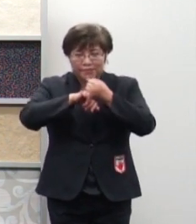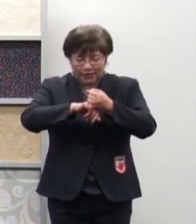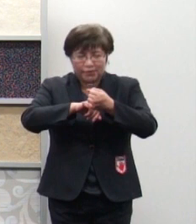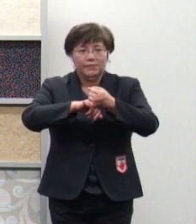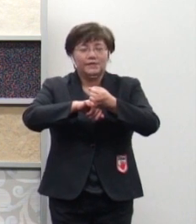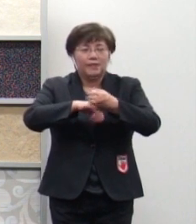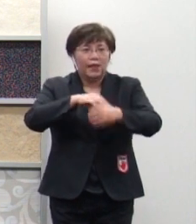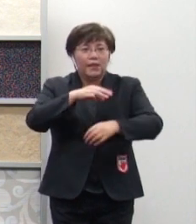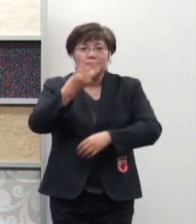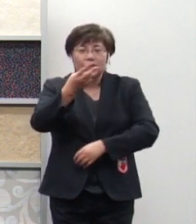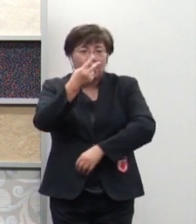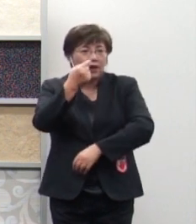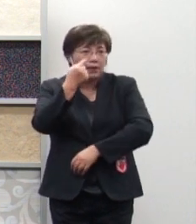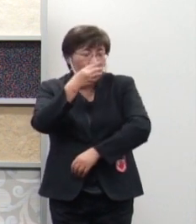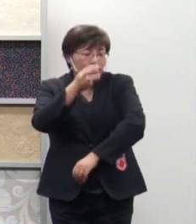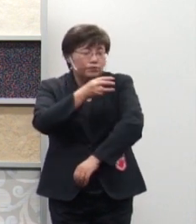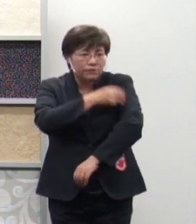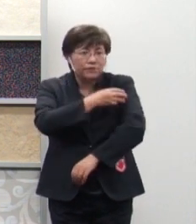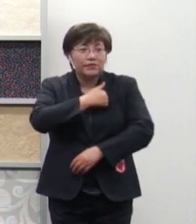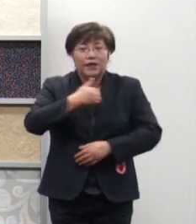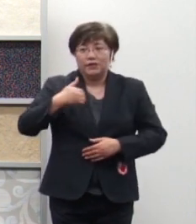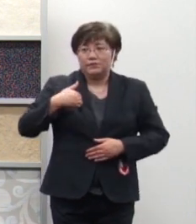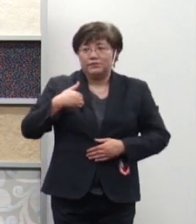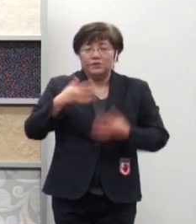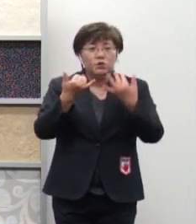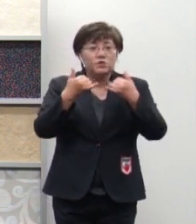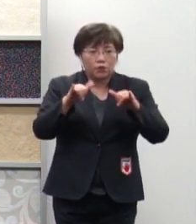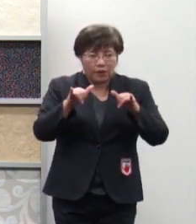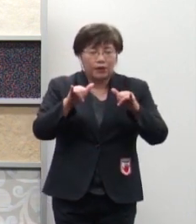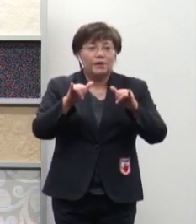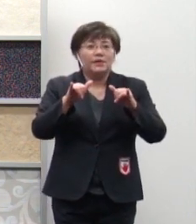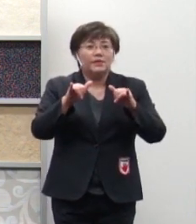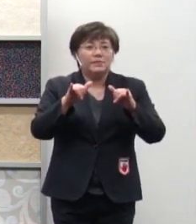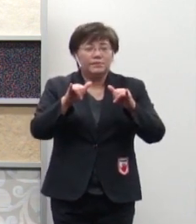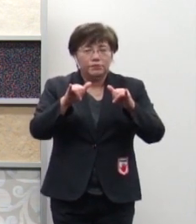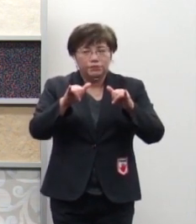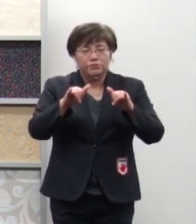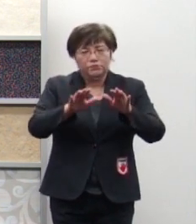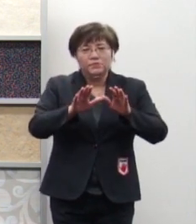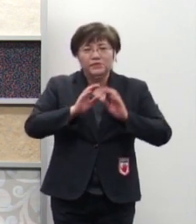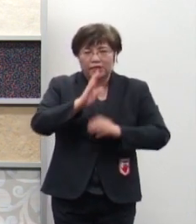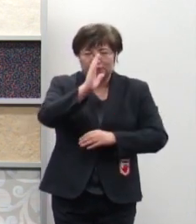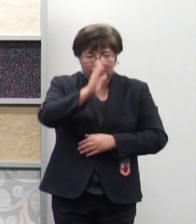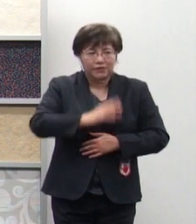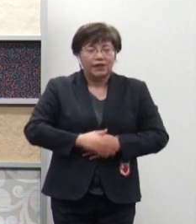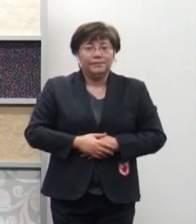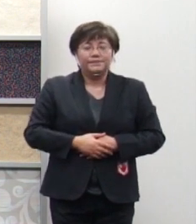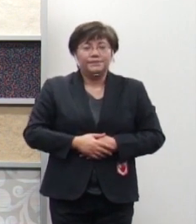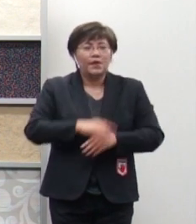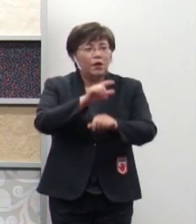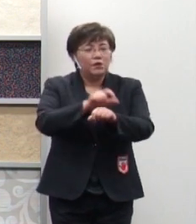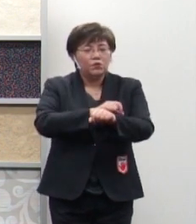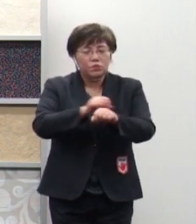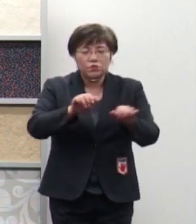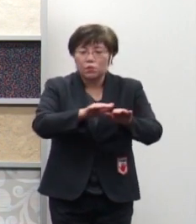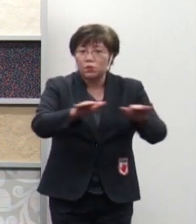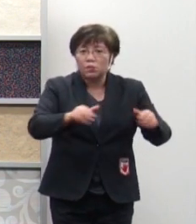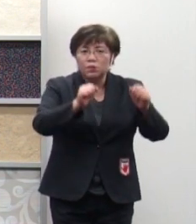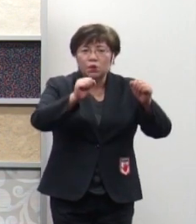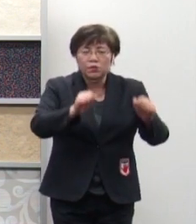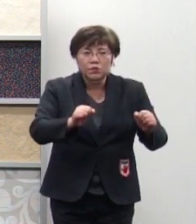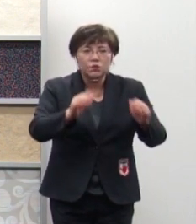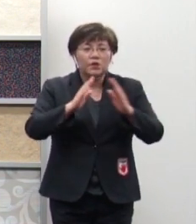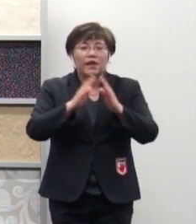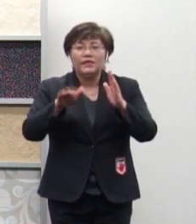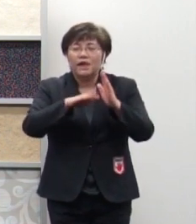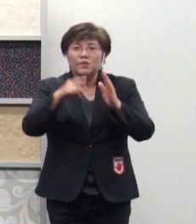方は速やかに3回目の接種をしていただきたく思います。特にお子さんがいるご家庭